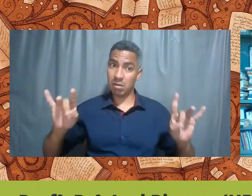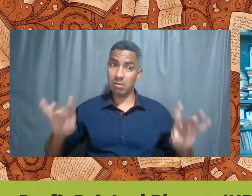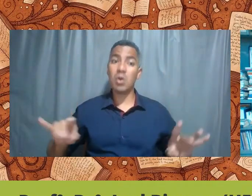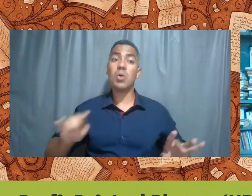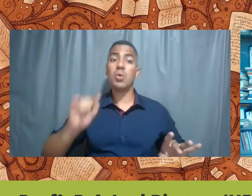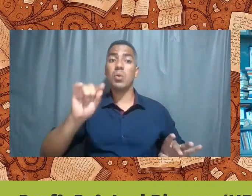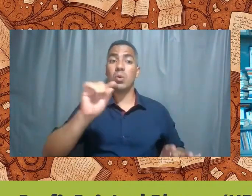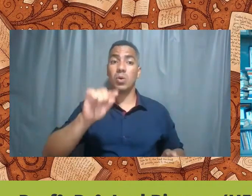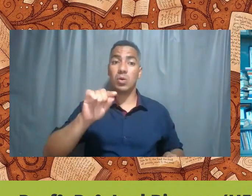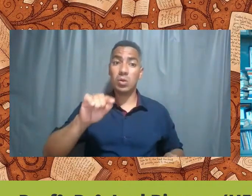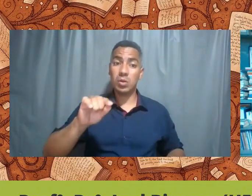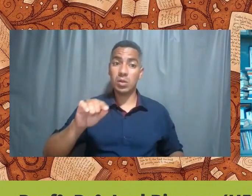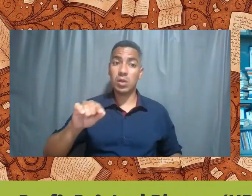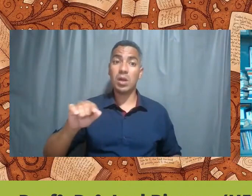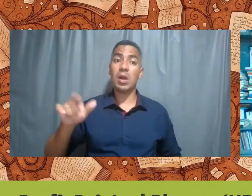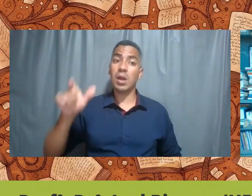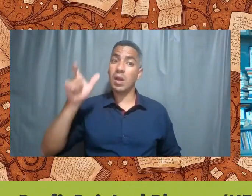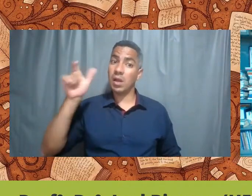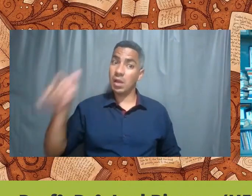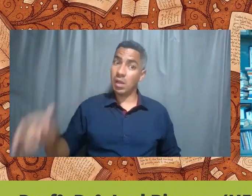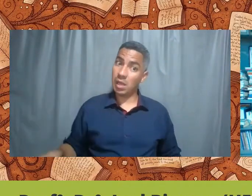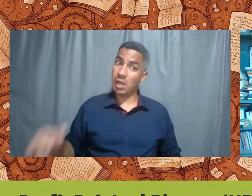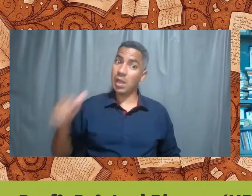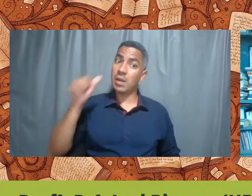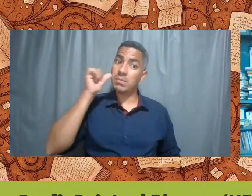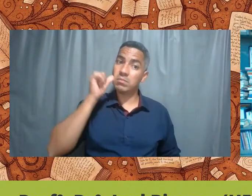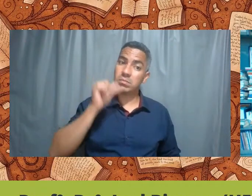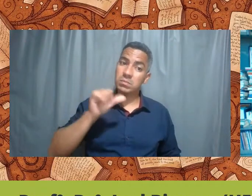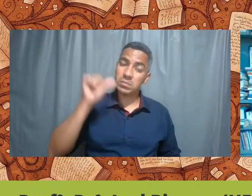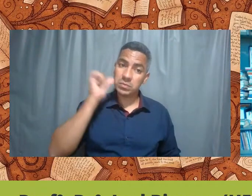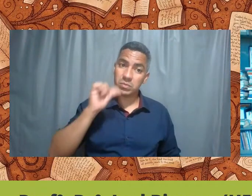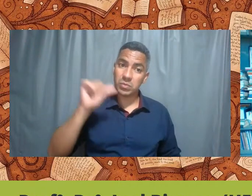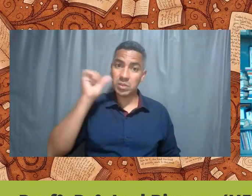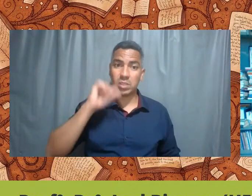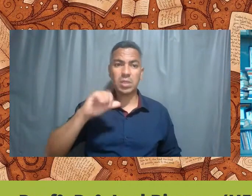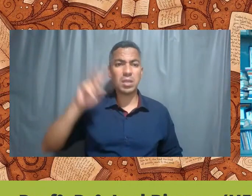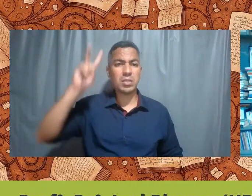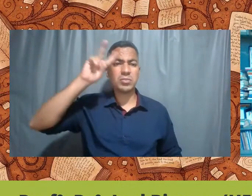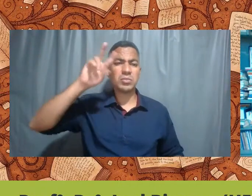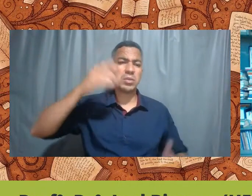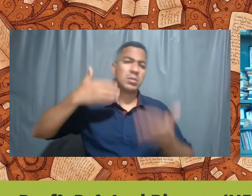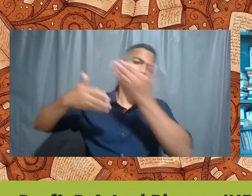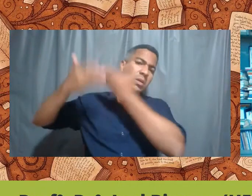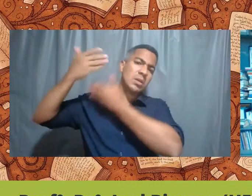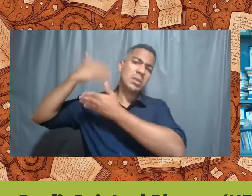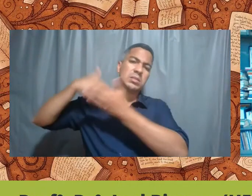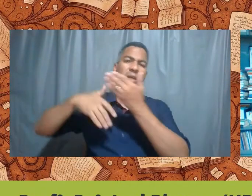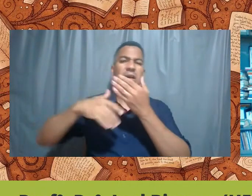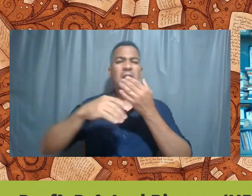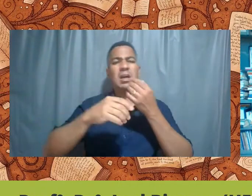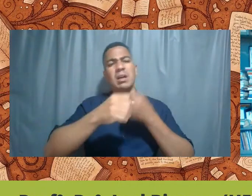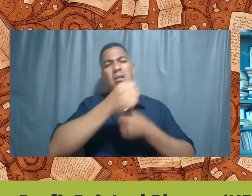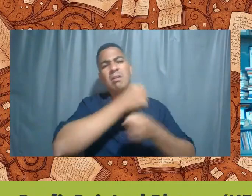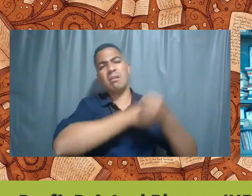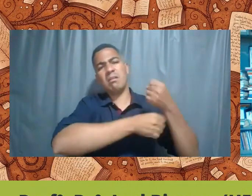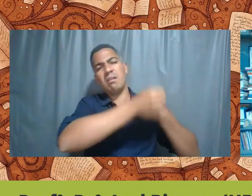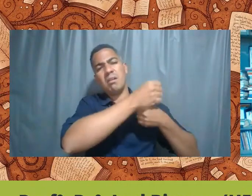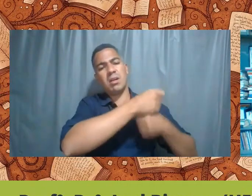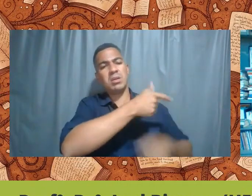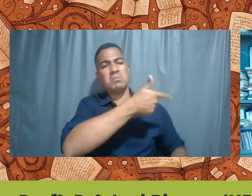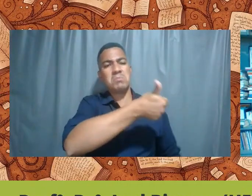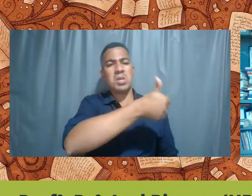mães foi uma construção histórica, né, do século 18 e 19, né?